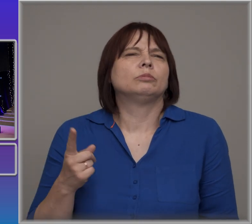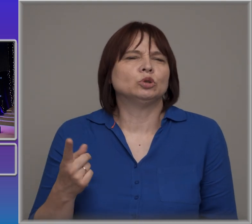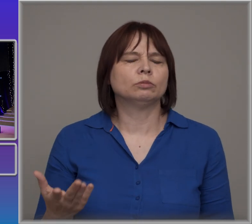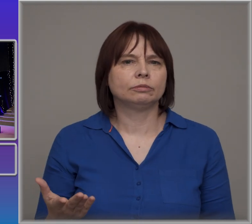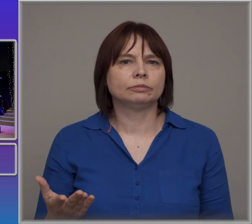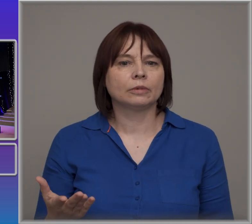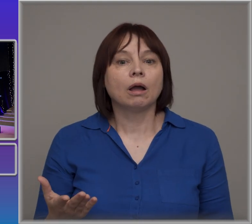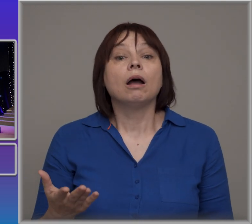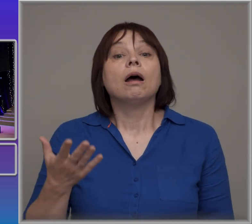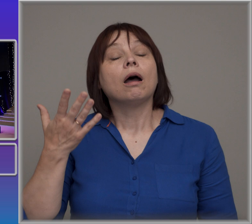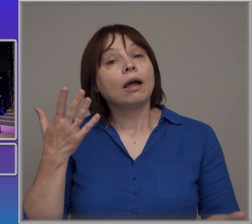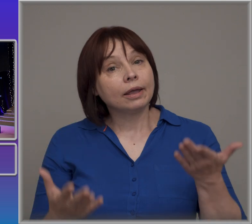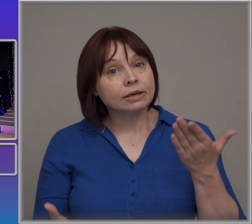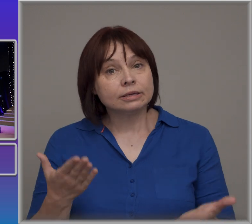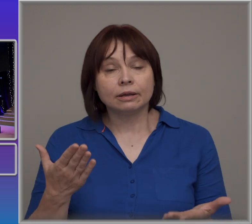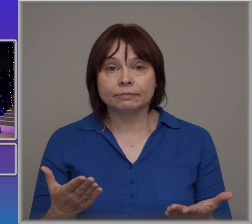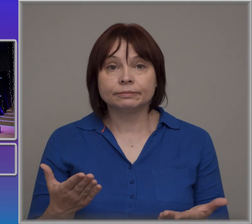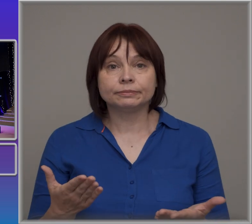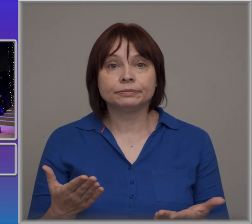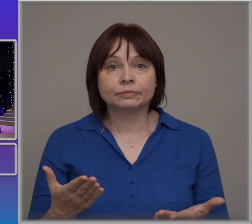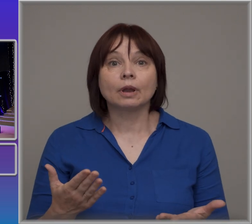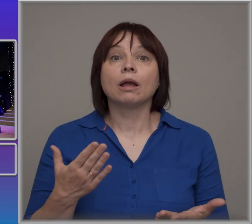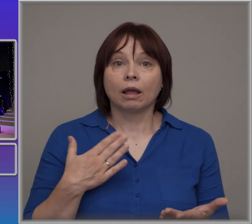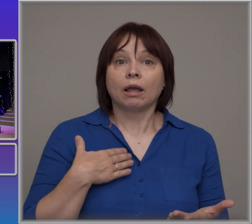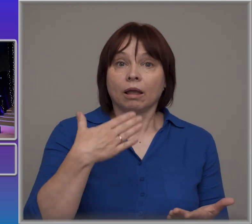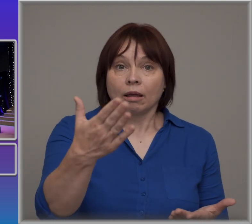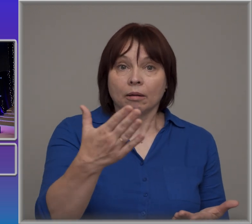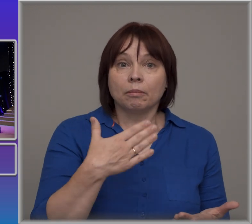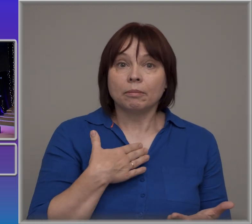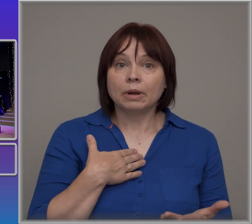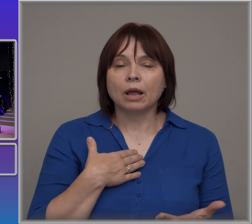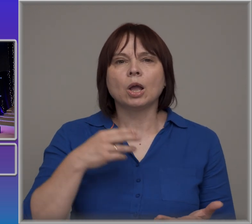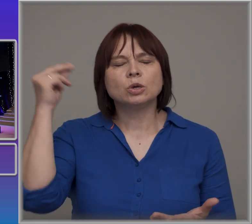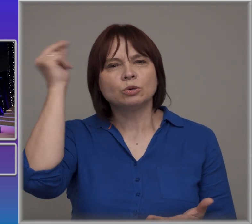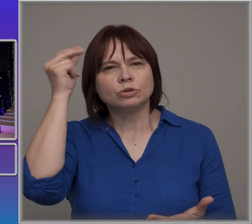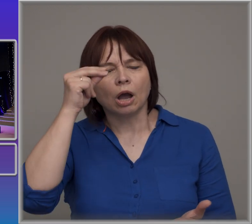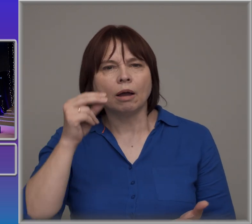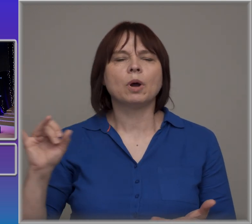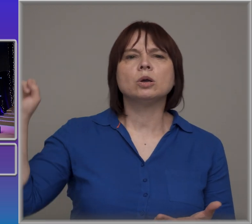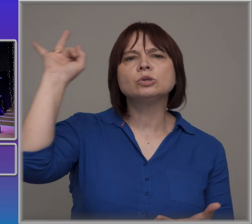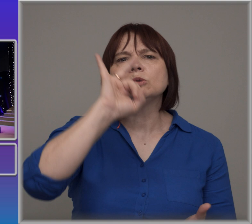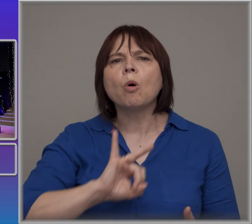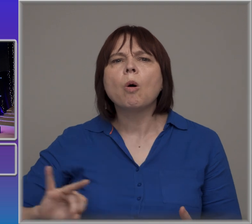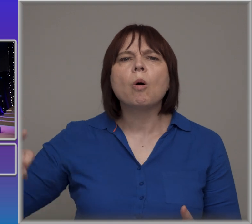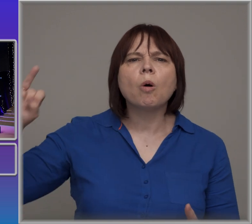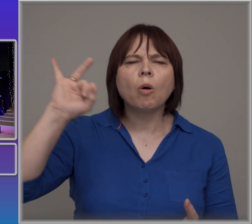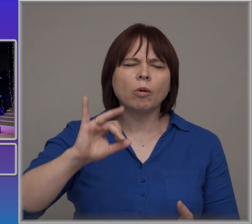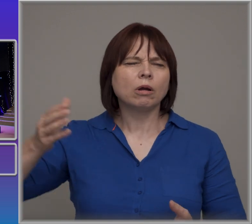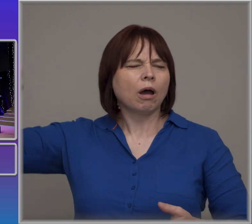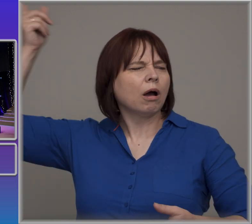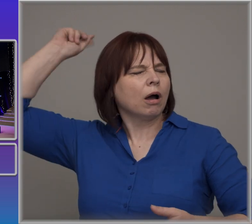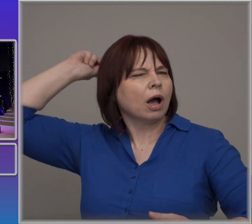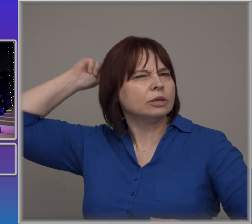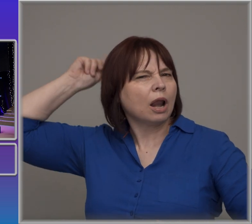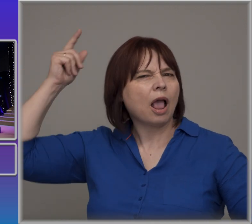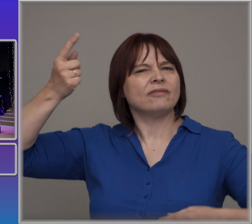Итак, мы здесь видим Бога, который что-то созидает, который творец, который трудится. И таким образом мы узнаем о